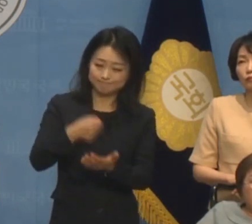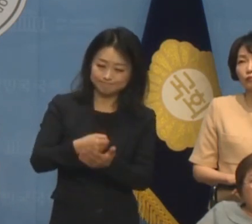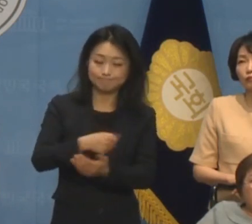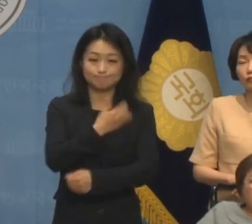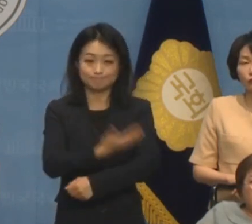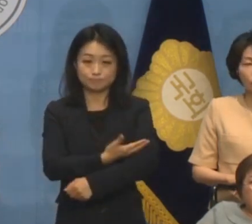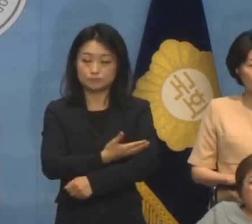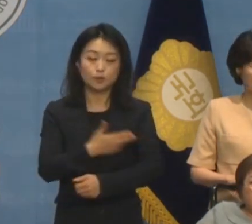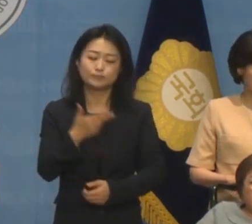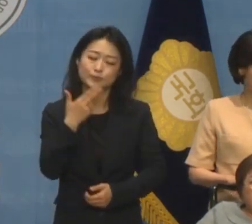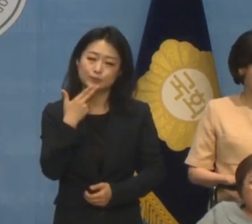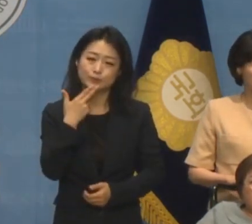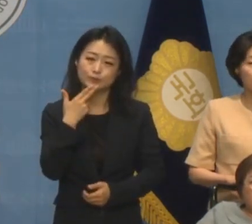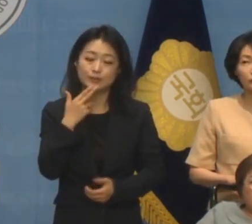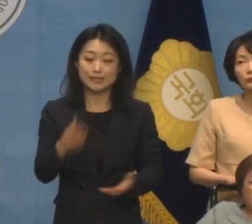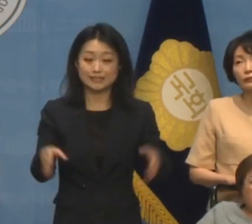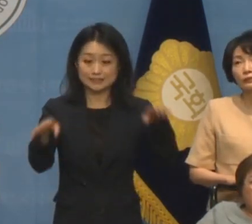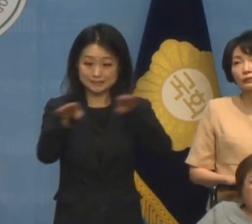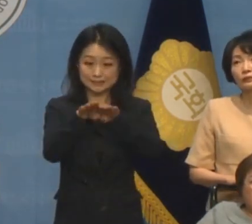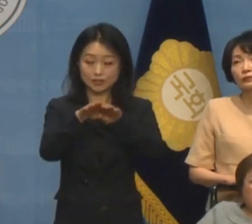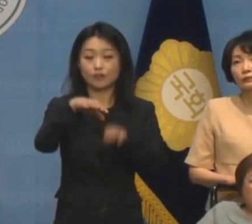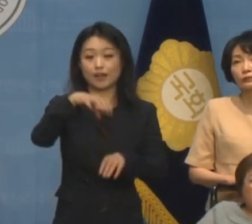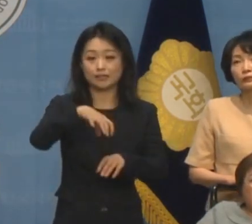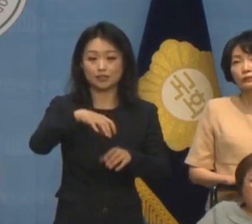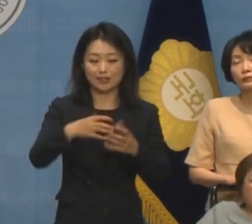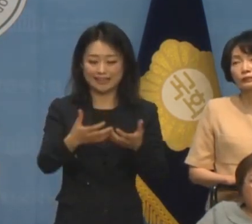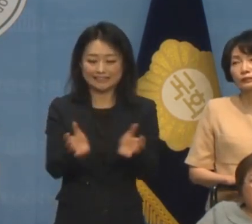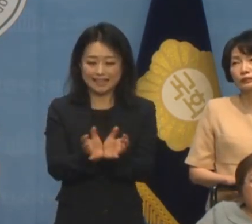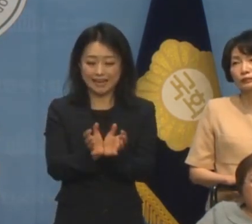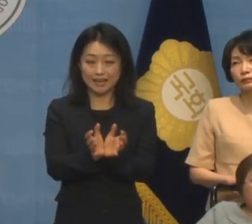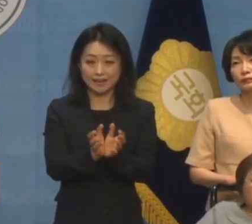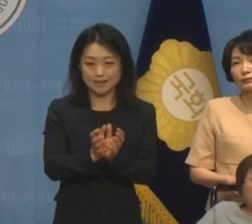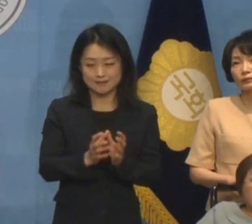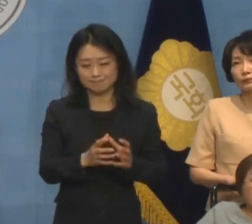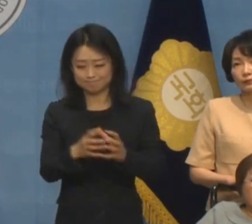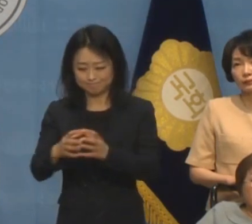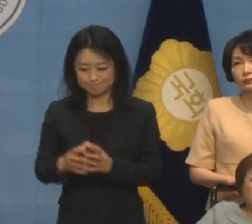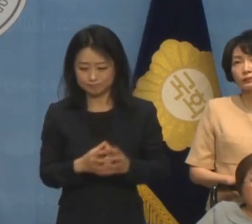그 시설에서 단체라는 이름으로 살 수밖에 없습니다.